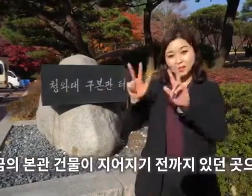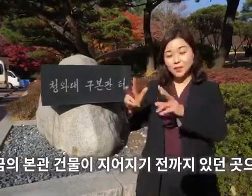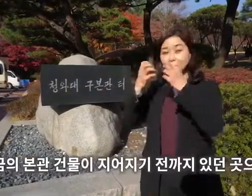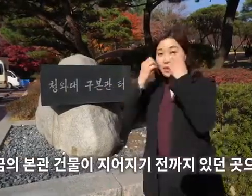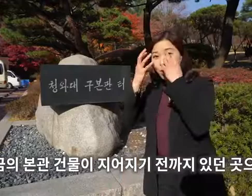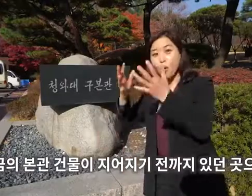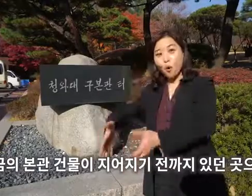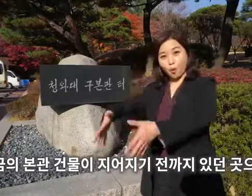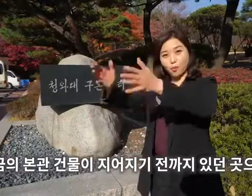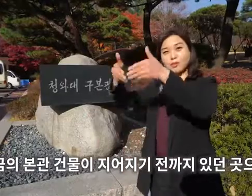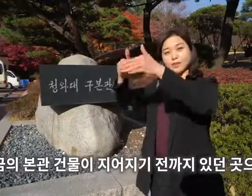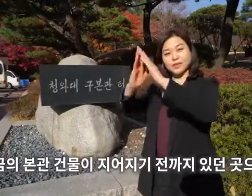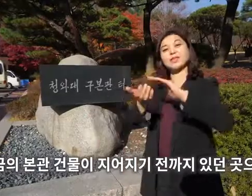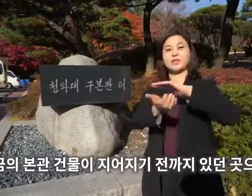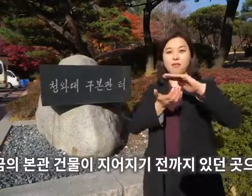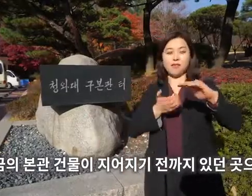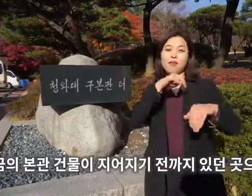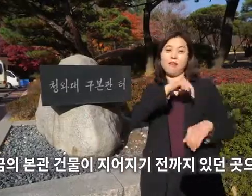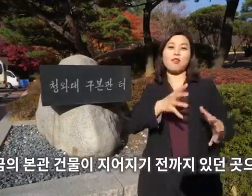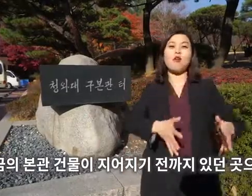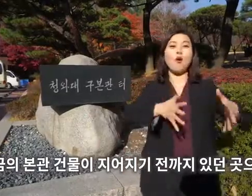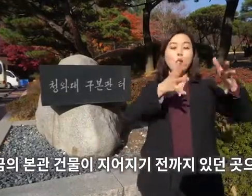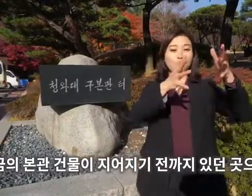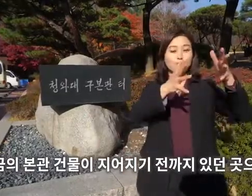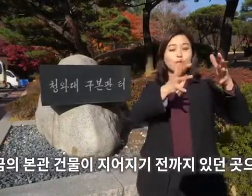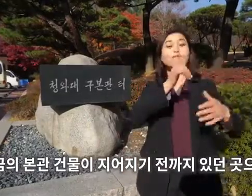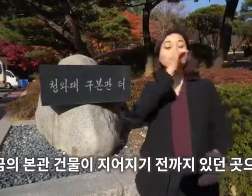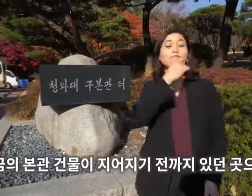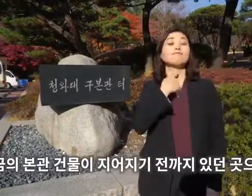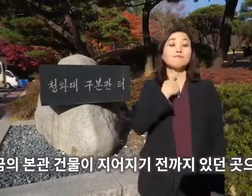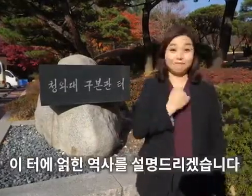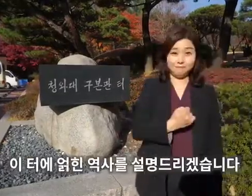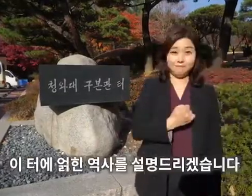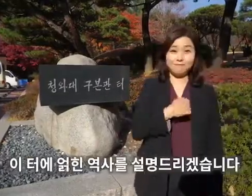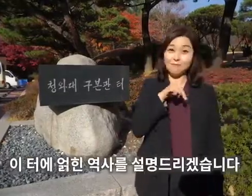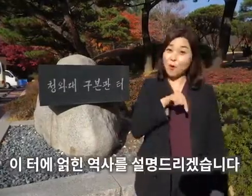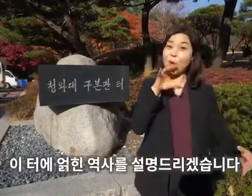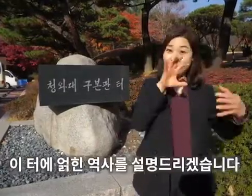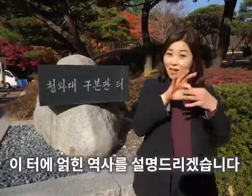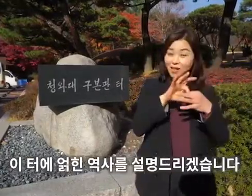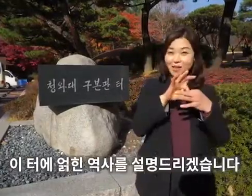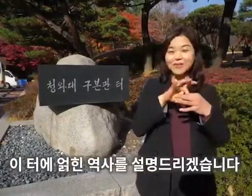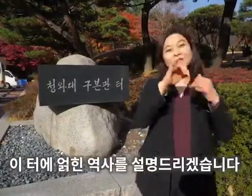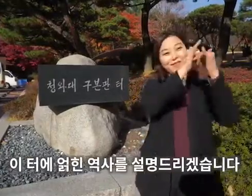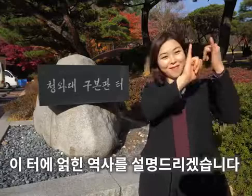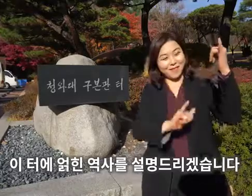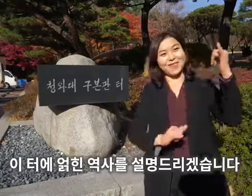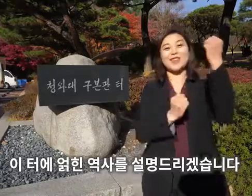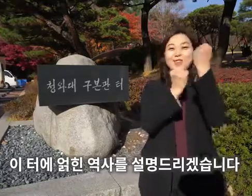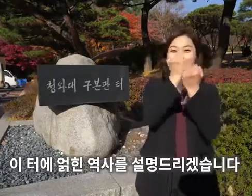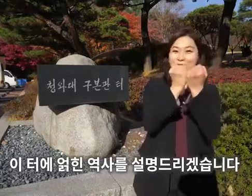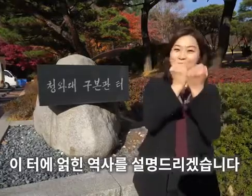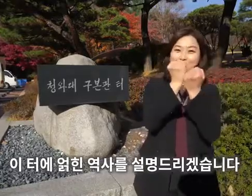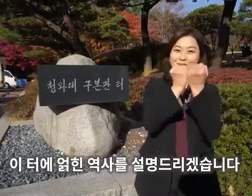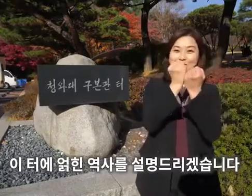지금의 본관 건물이 지어지기 전까지 있던 곳으로 이 터에 얽힌 역사를